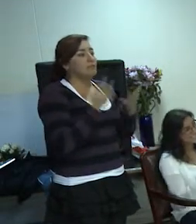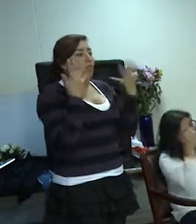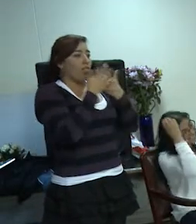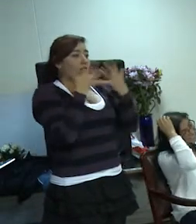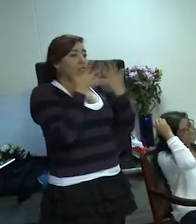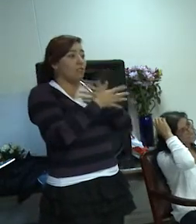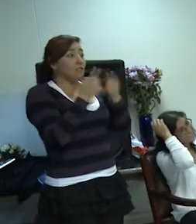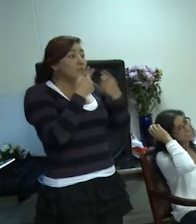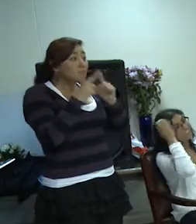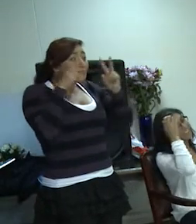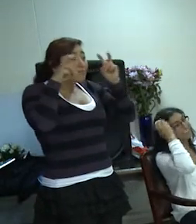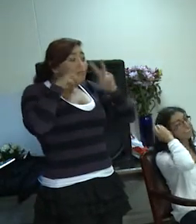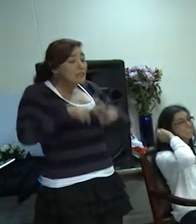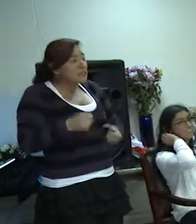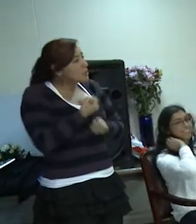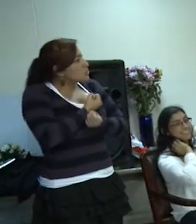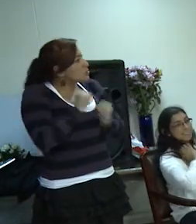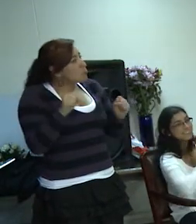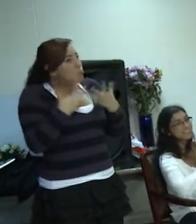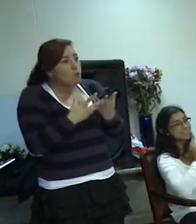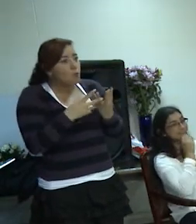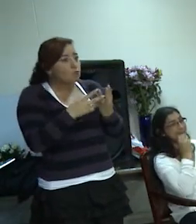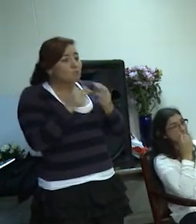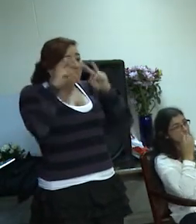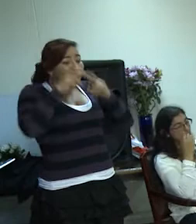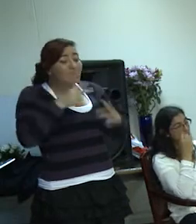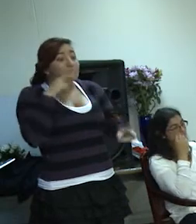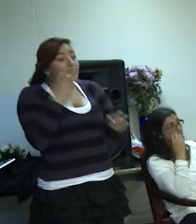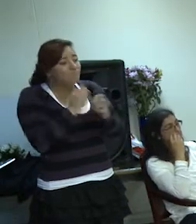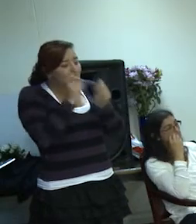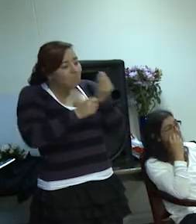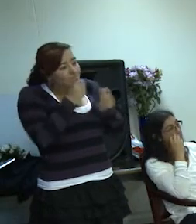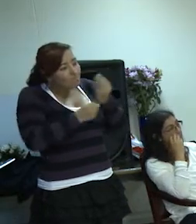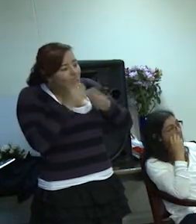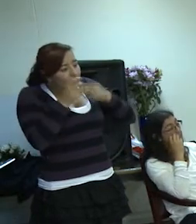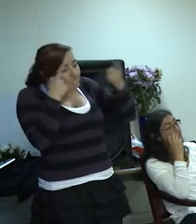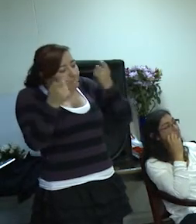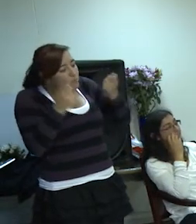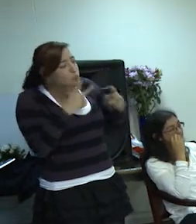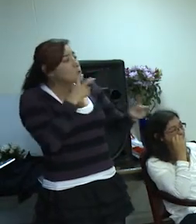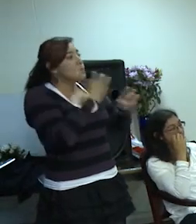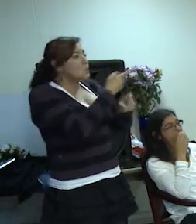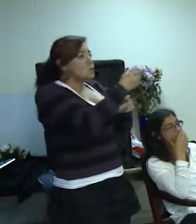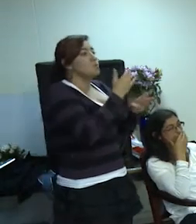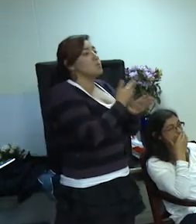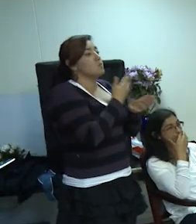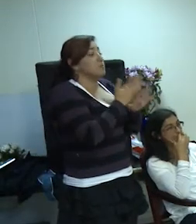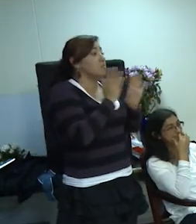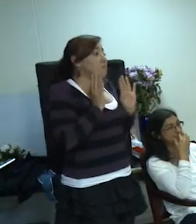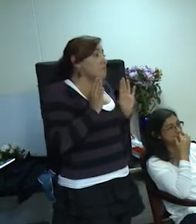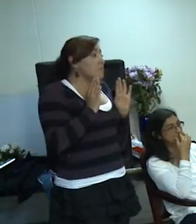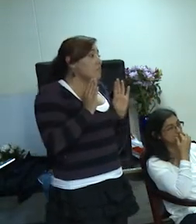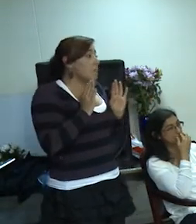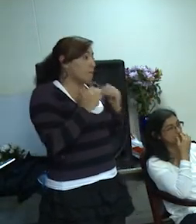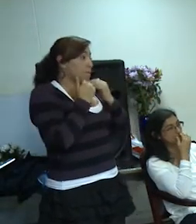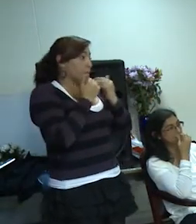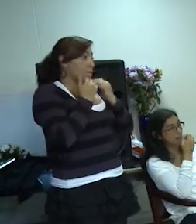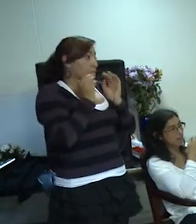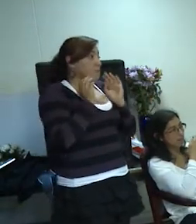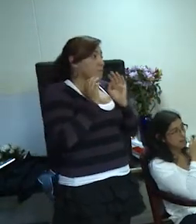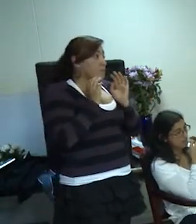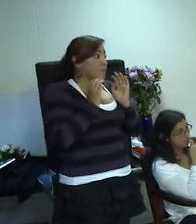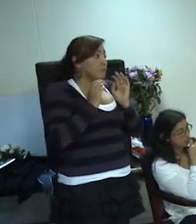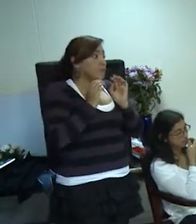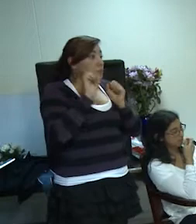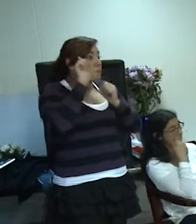sin investigación es imposible diseñar estrategias para afrontar un problema. Entonces yo diría, digamos, como también como